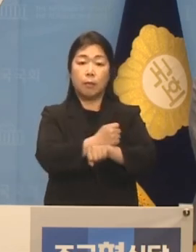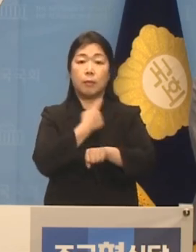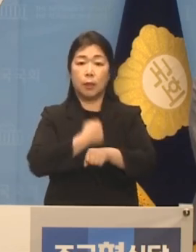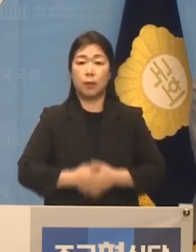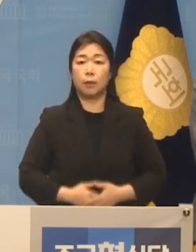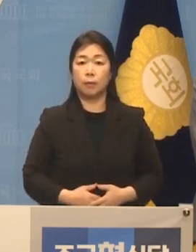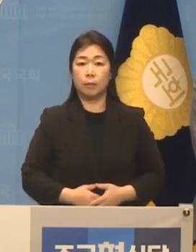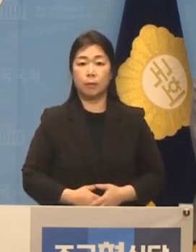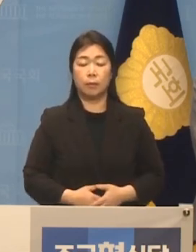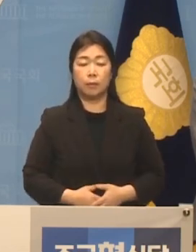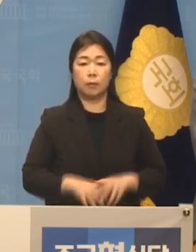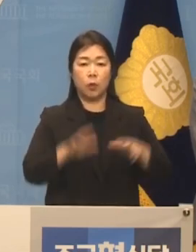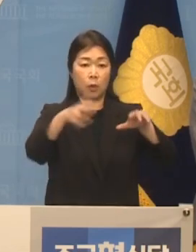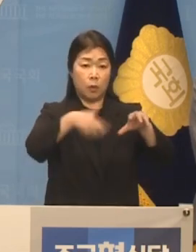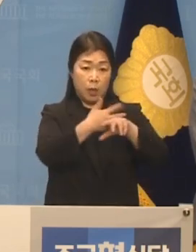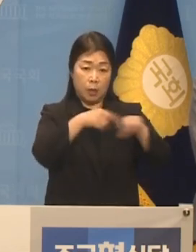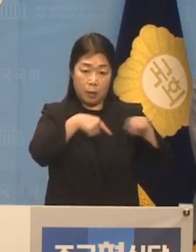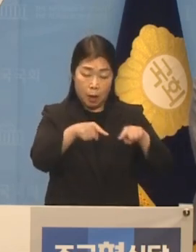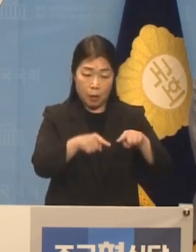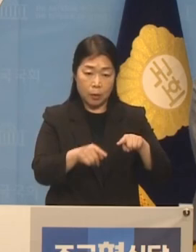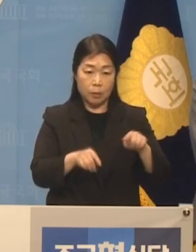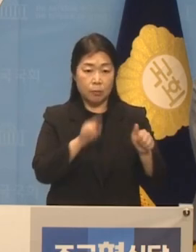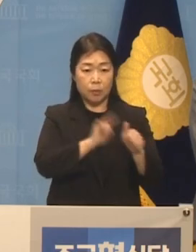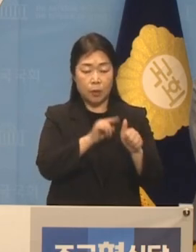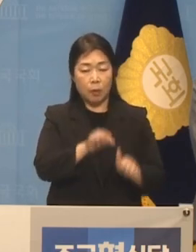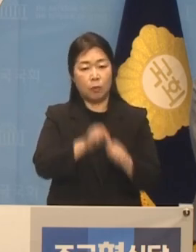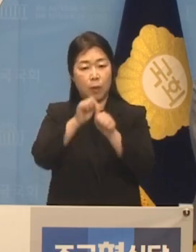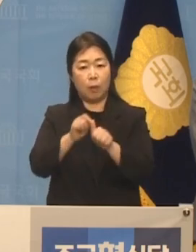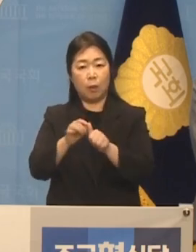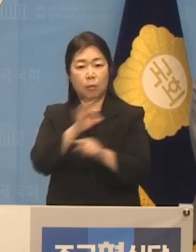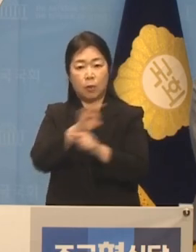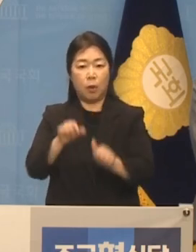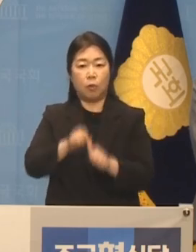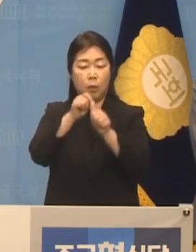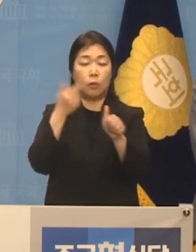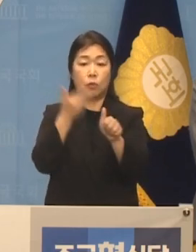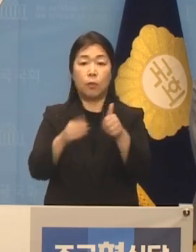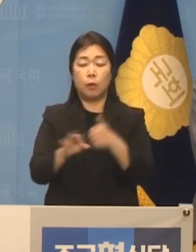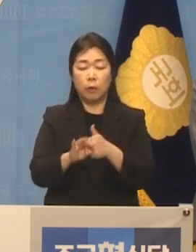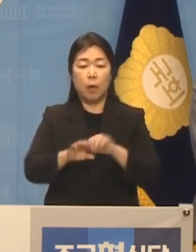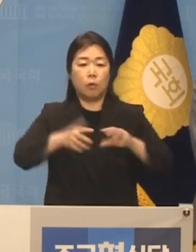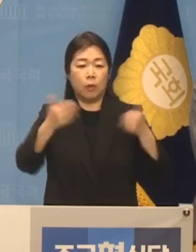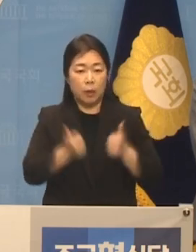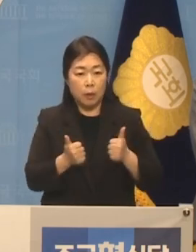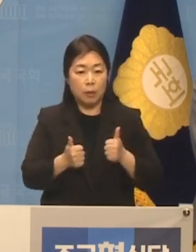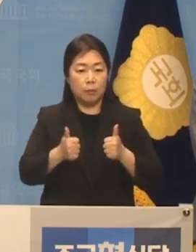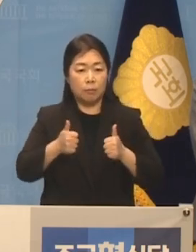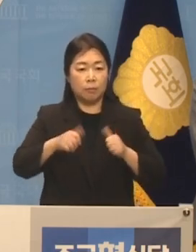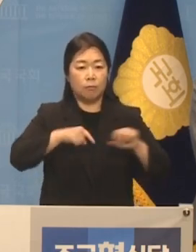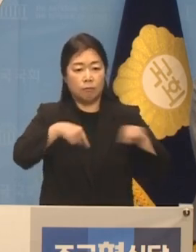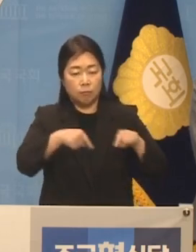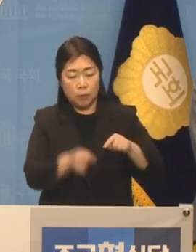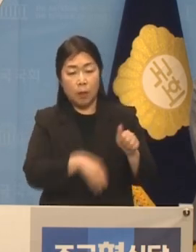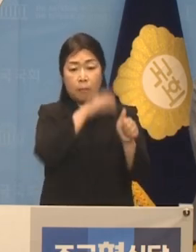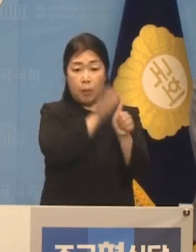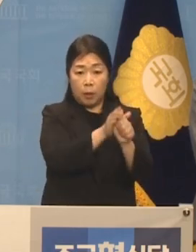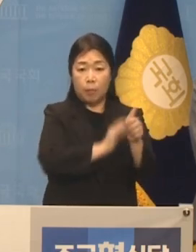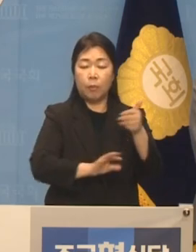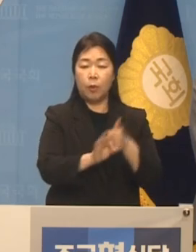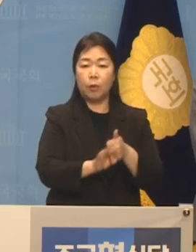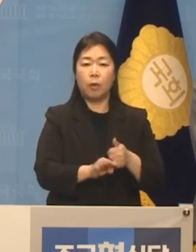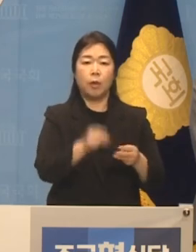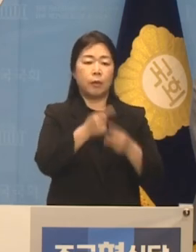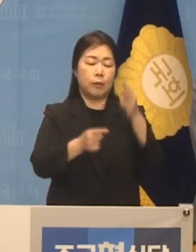조국 혁신당이 이런 후보를 비례후보로 내세워서 국회에서 국정을 감당하게 한다면 윤석열